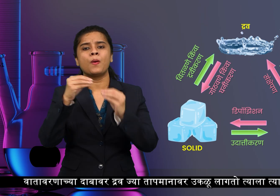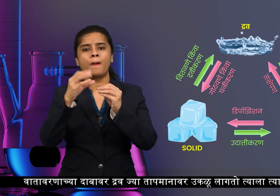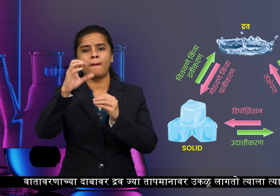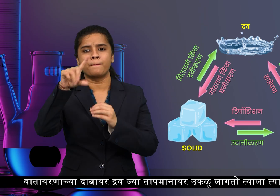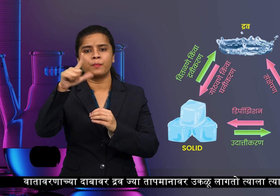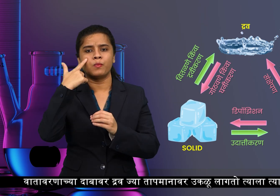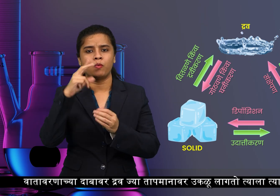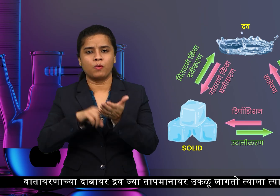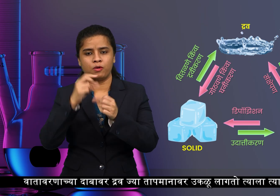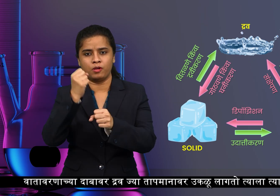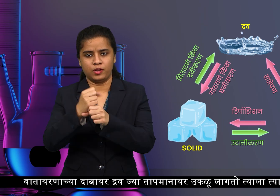म्हणतात.